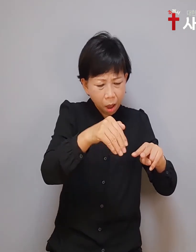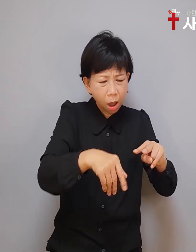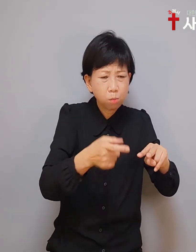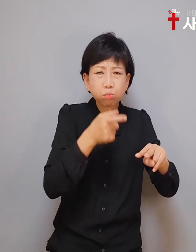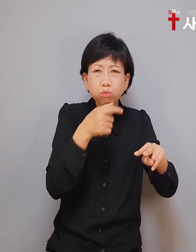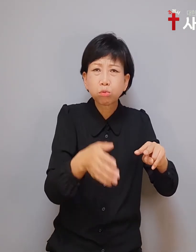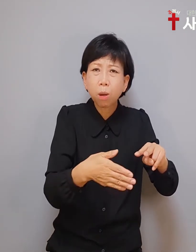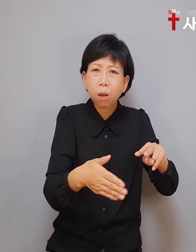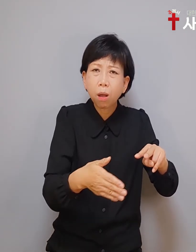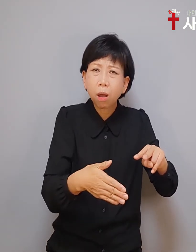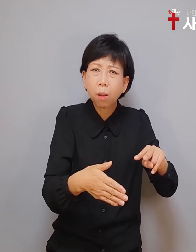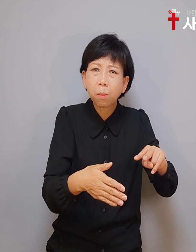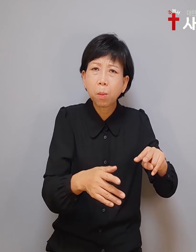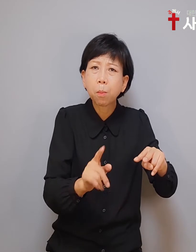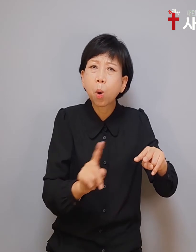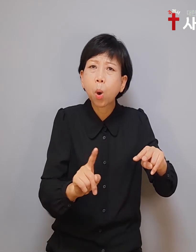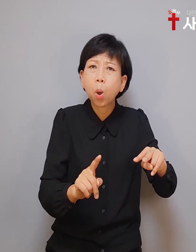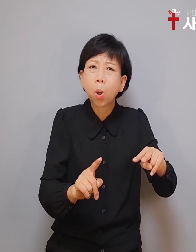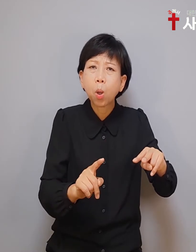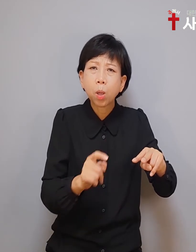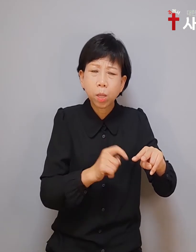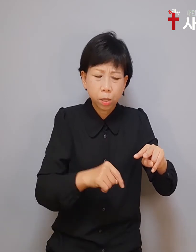그래서 우물물을 길어 올려야 돼요.